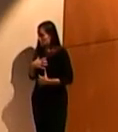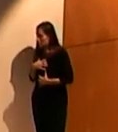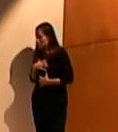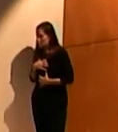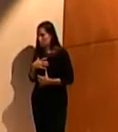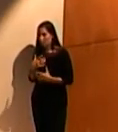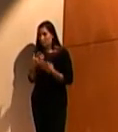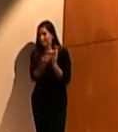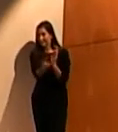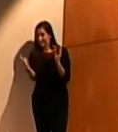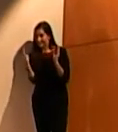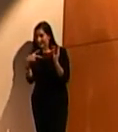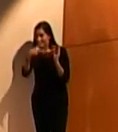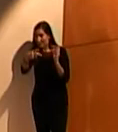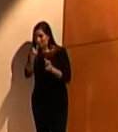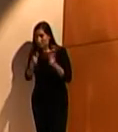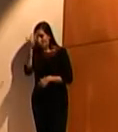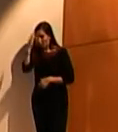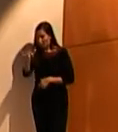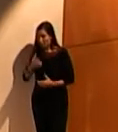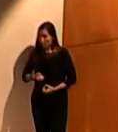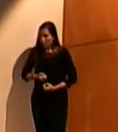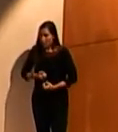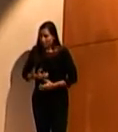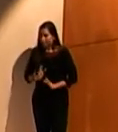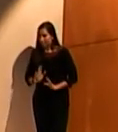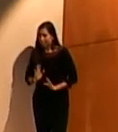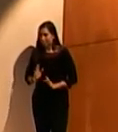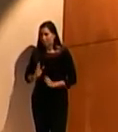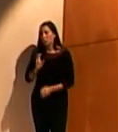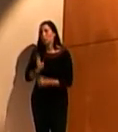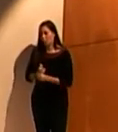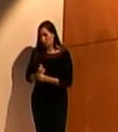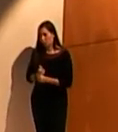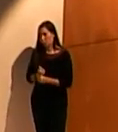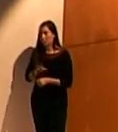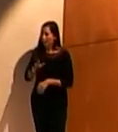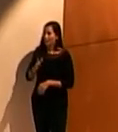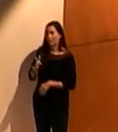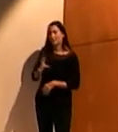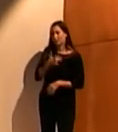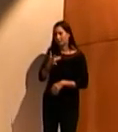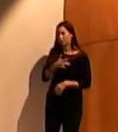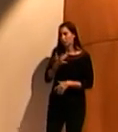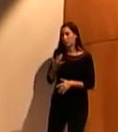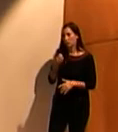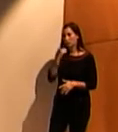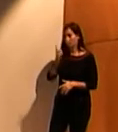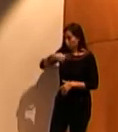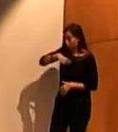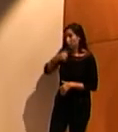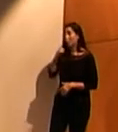ne connaissaient pas, pouvoir donner son opinion. Et ça a été un travail très, très intéressant pour nous et pour